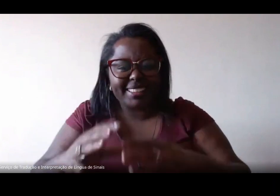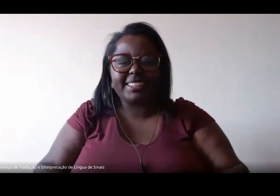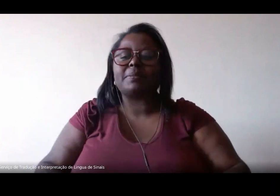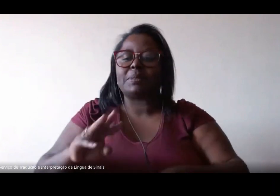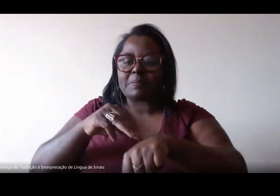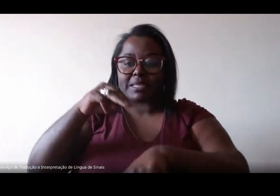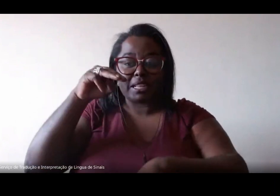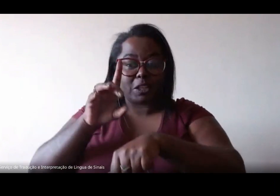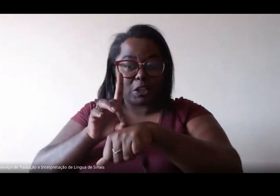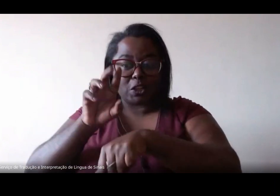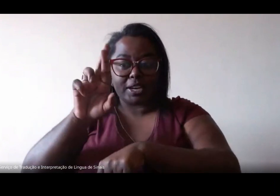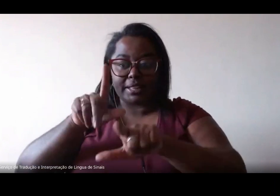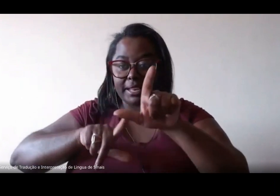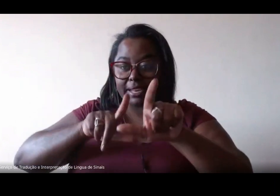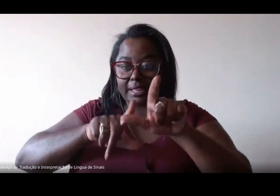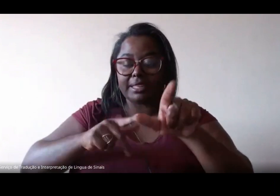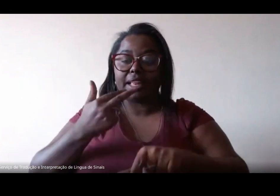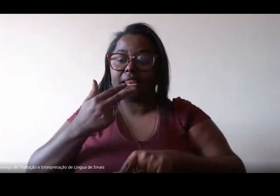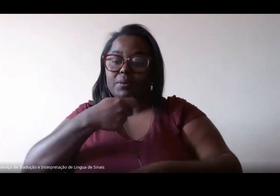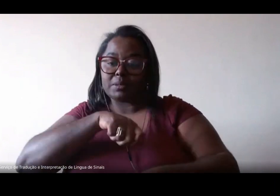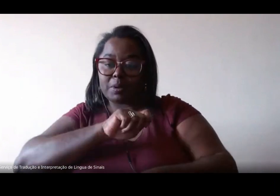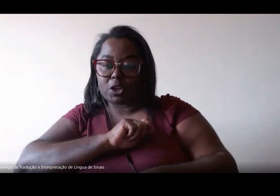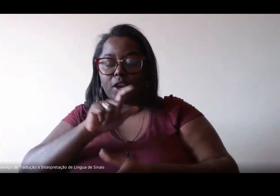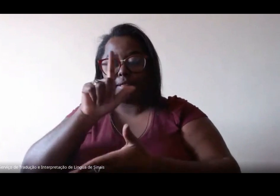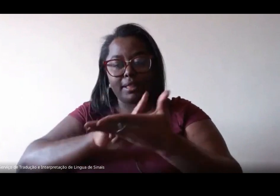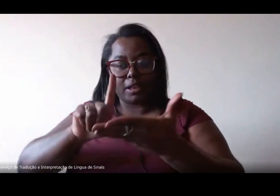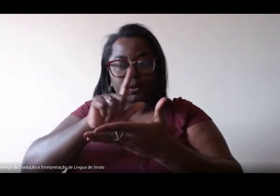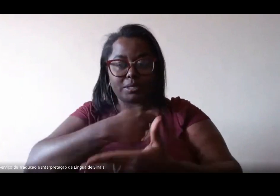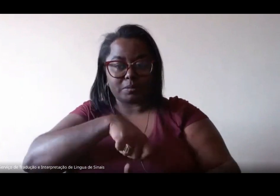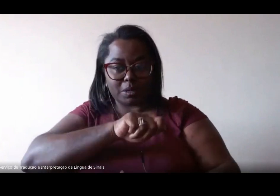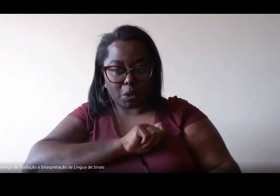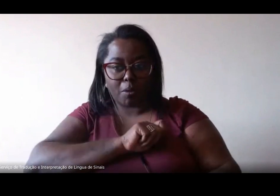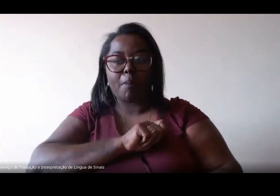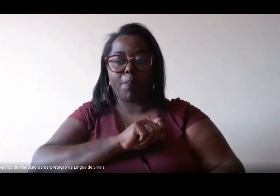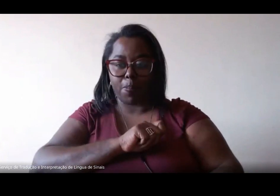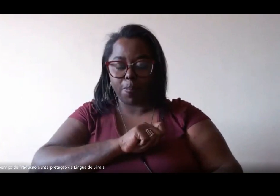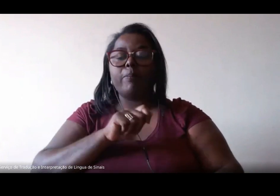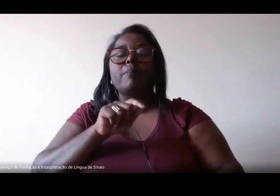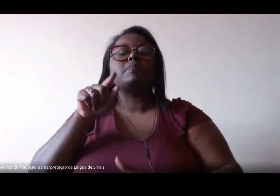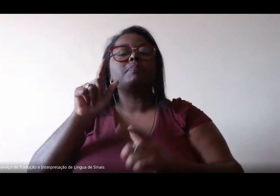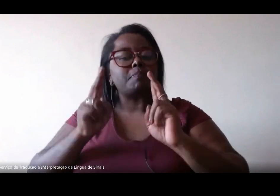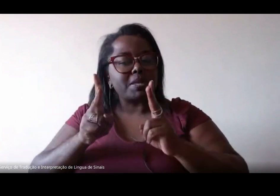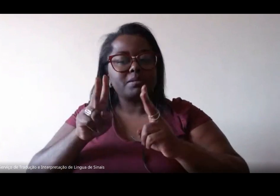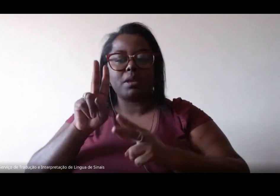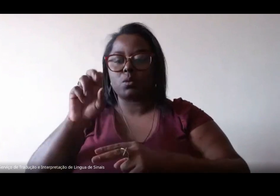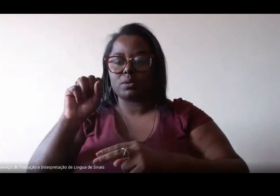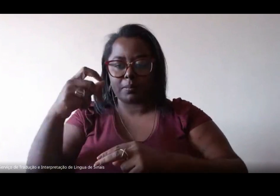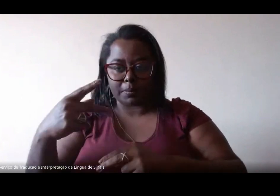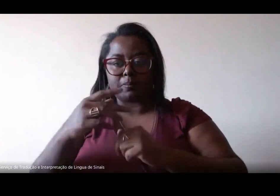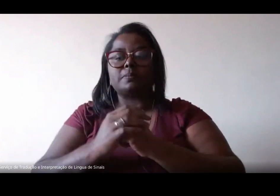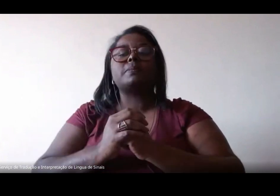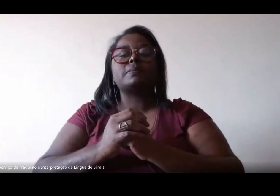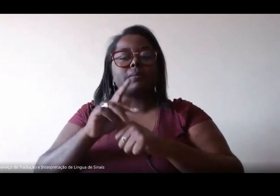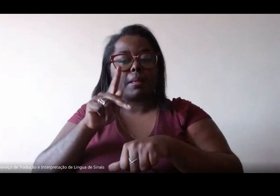desculpa. Mestrado e doutorado em Letras, Língua Espanhola e Literaturas Espanhola e Hispano-Americana pela